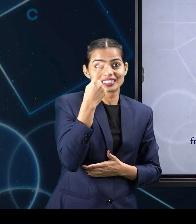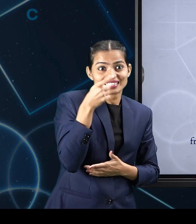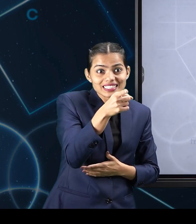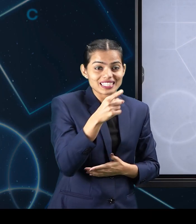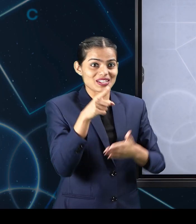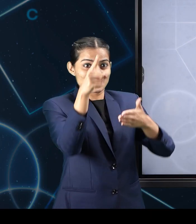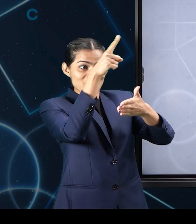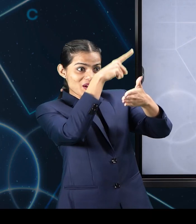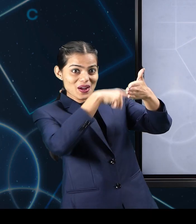केंद्र: